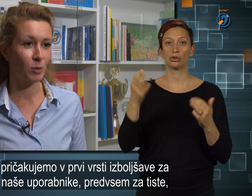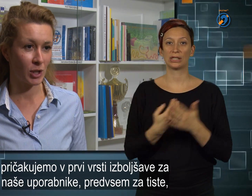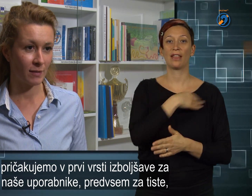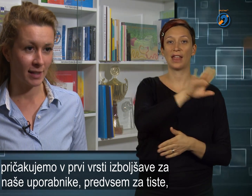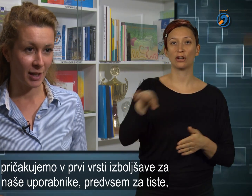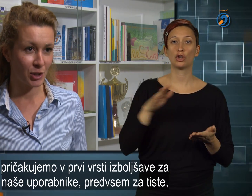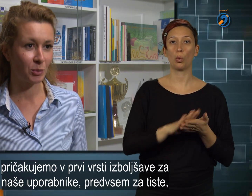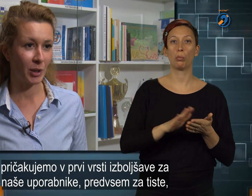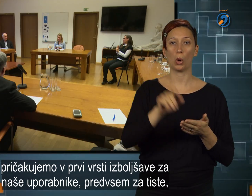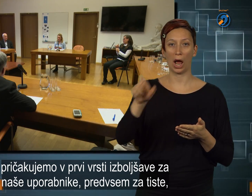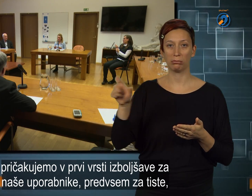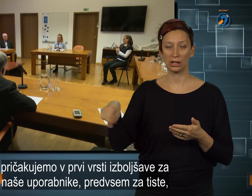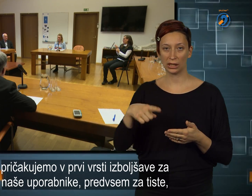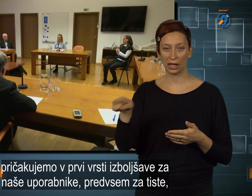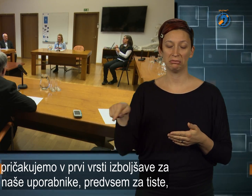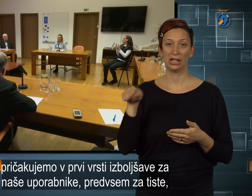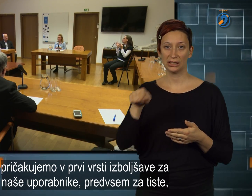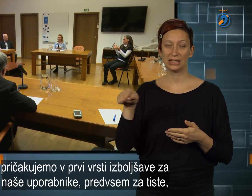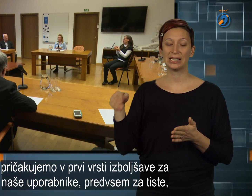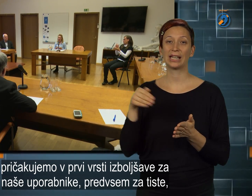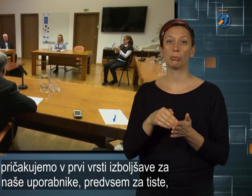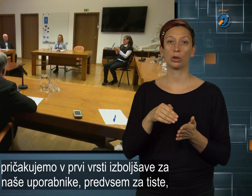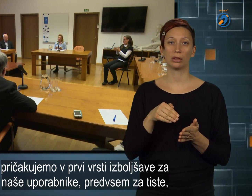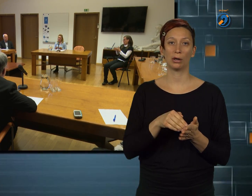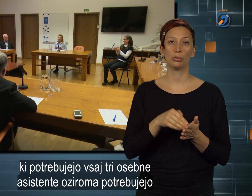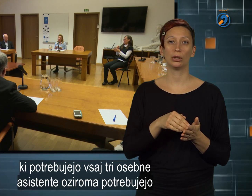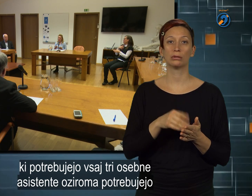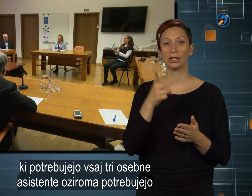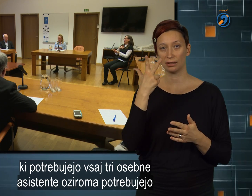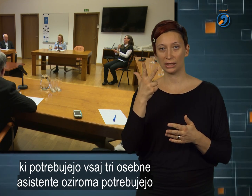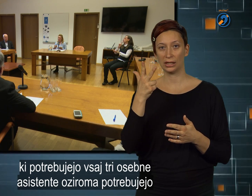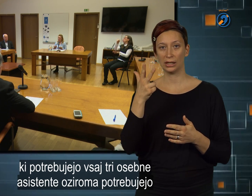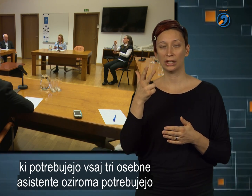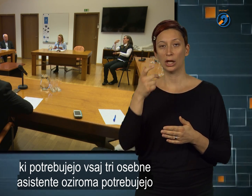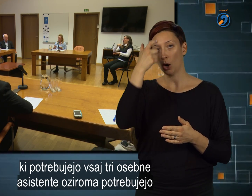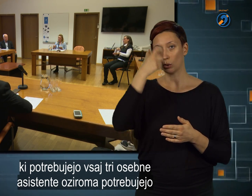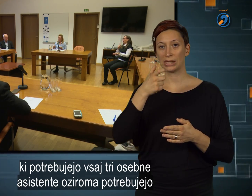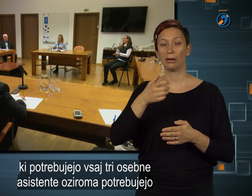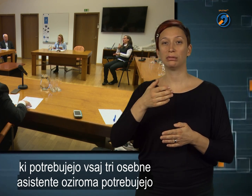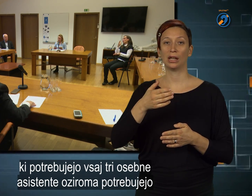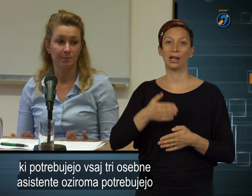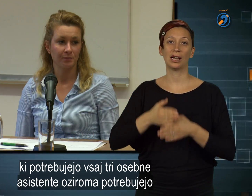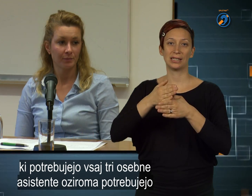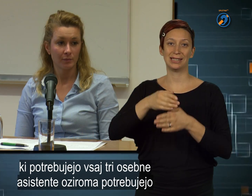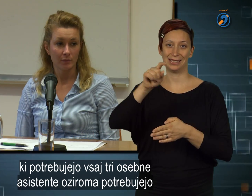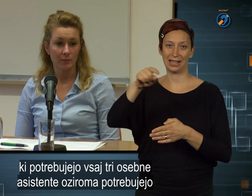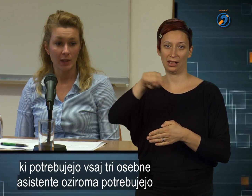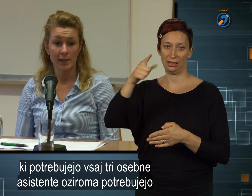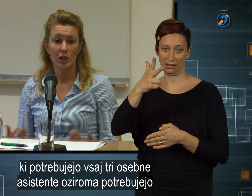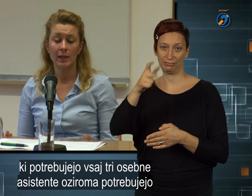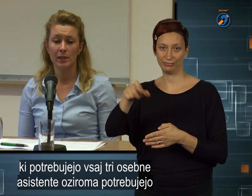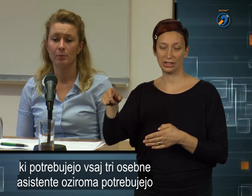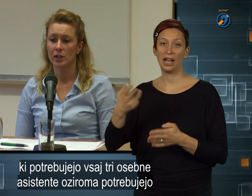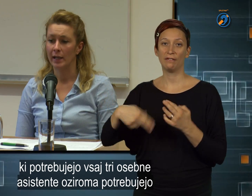to so izboljšave za naše uporabnike, predvsem tiste, ki potrebujejo vsaj 3 osebne asistente